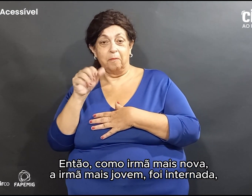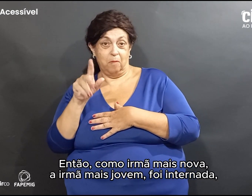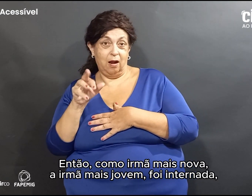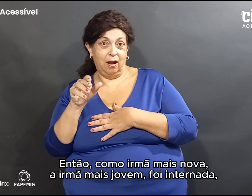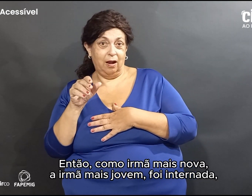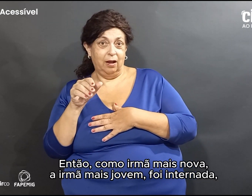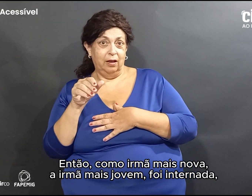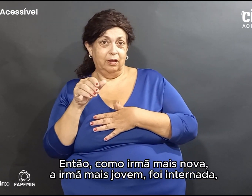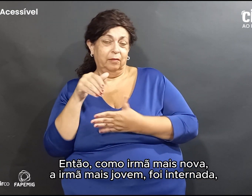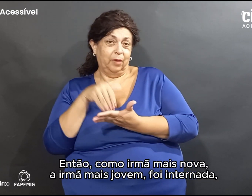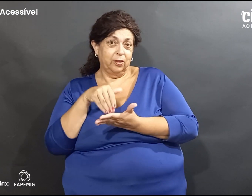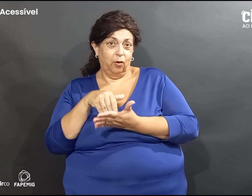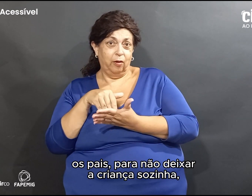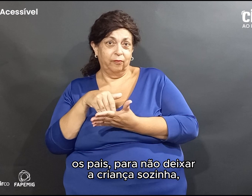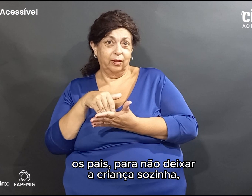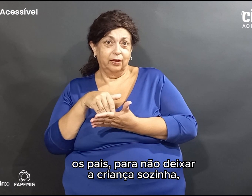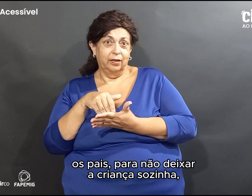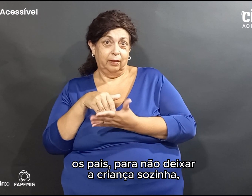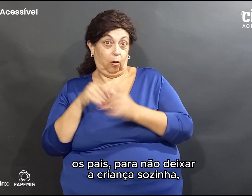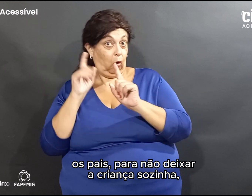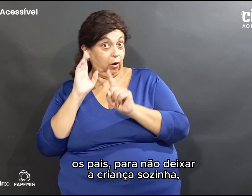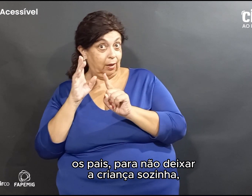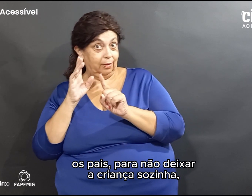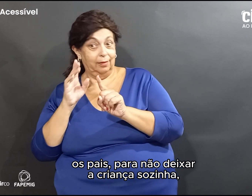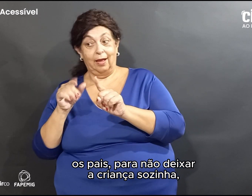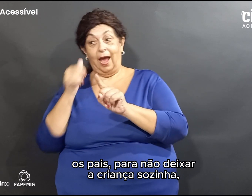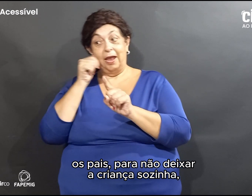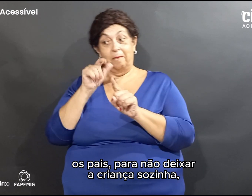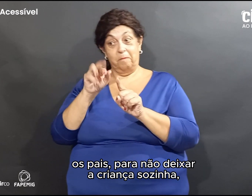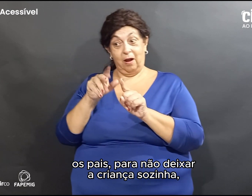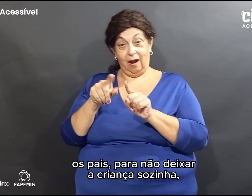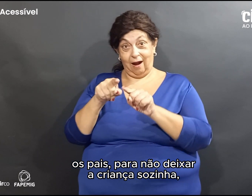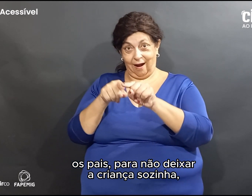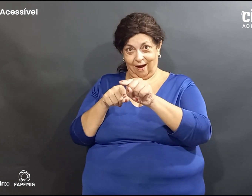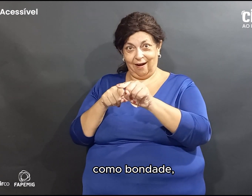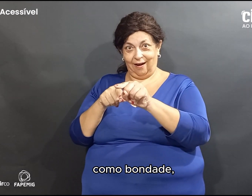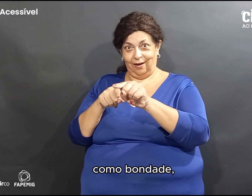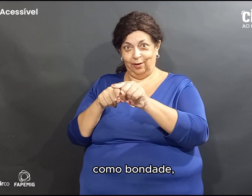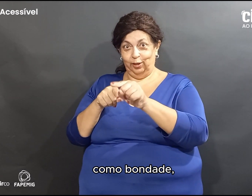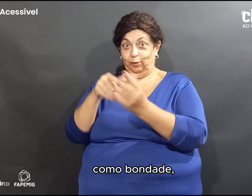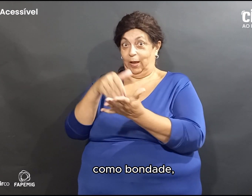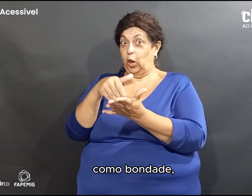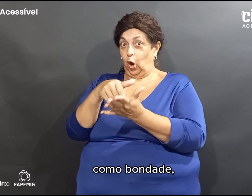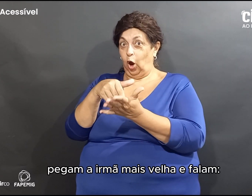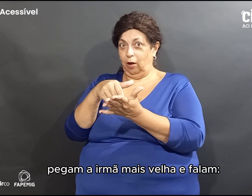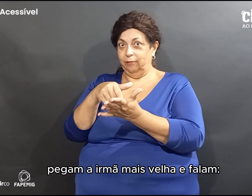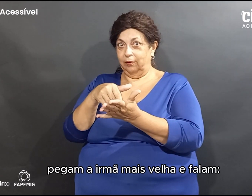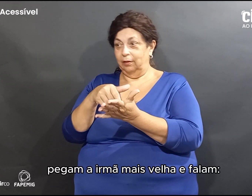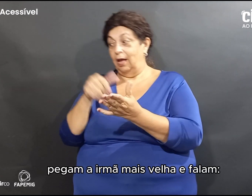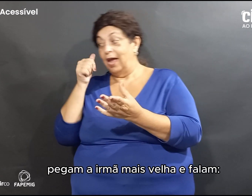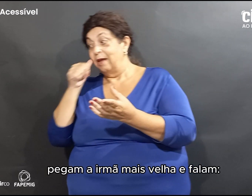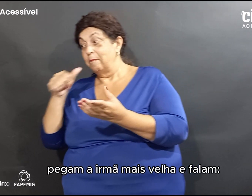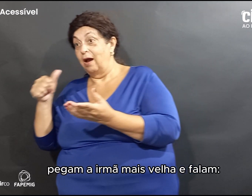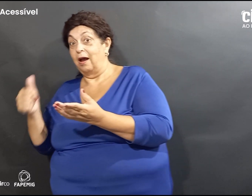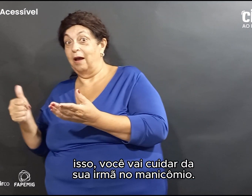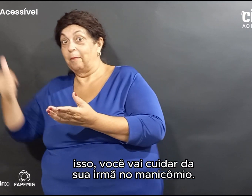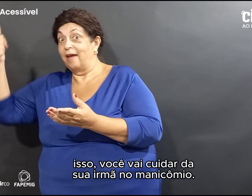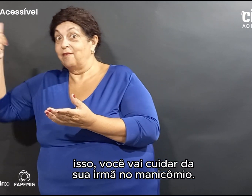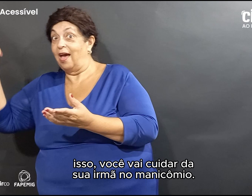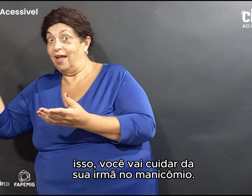mais jovem foi internada, os pais, para não deixar a criança sozinha, como bondade, pega a irmã mais velha e fala: você vai